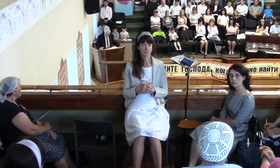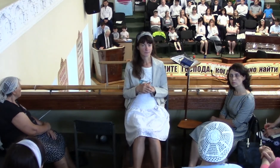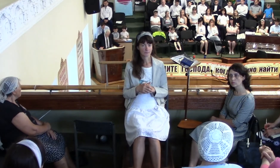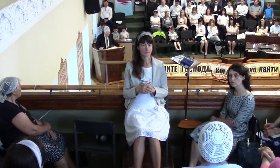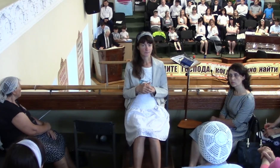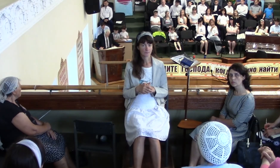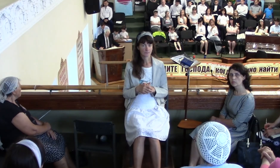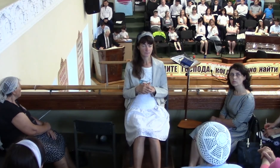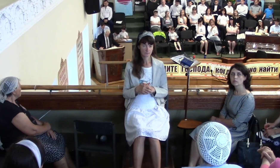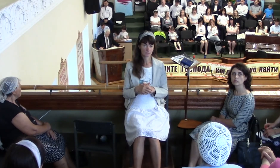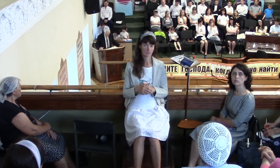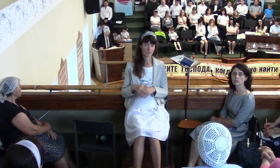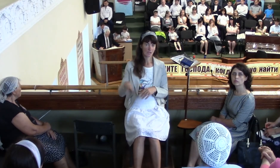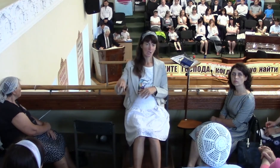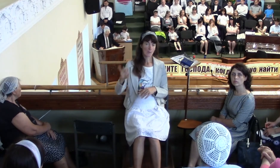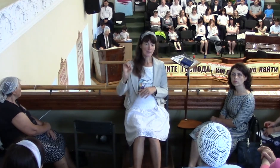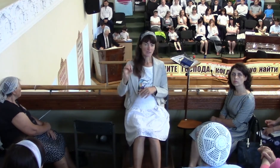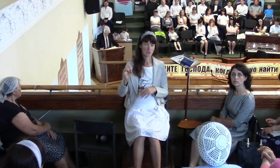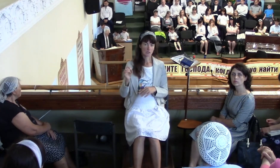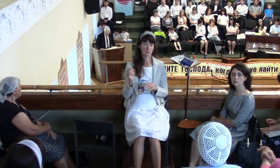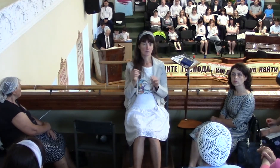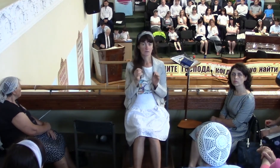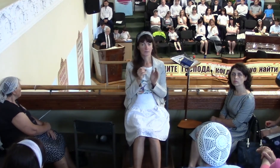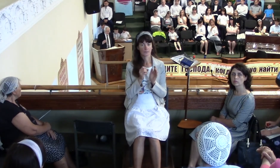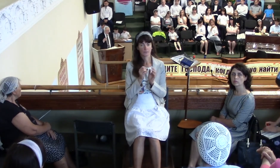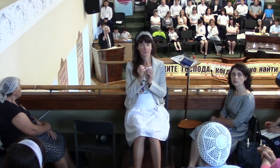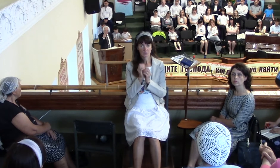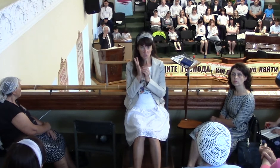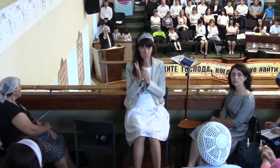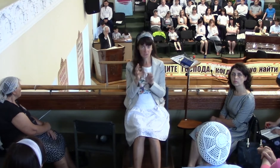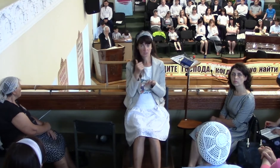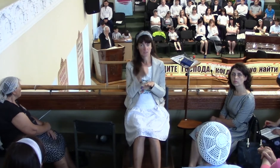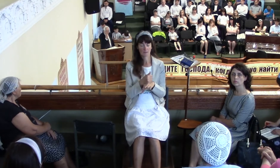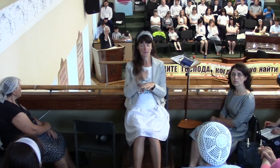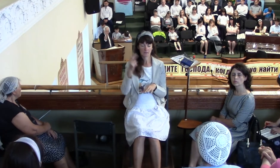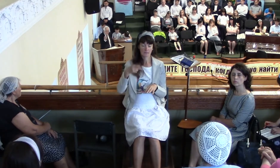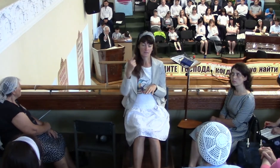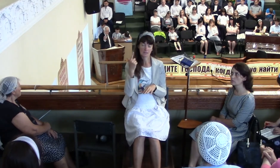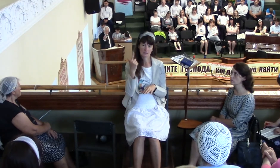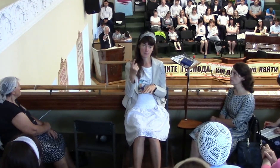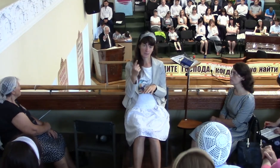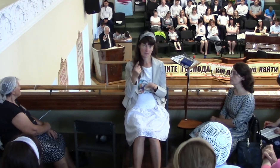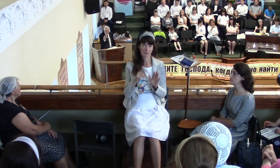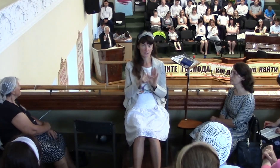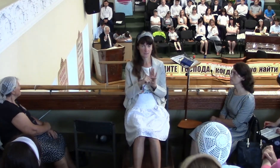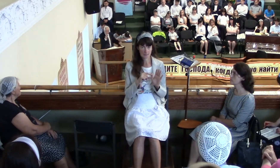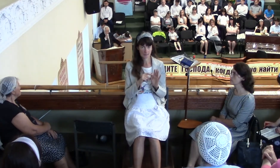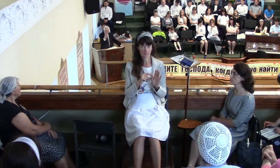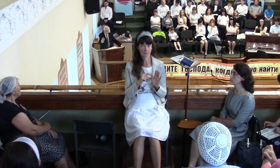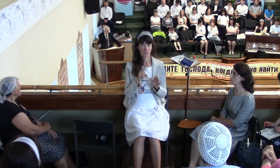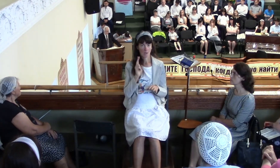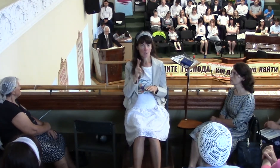Притча 14 глава, 21 стих, говорит о том, что мы не должны никого презирать.